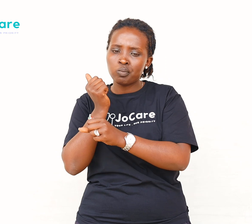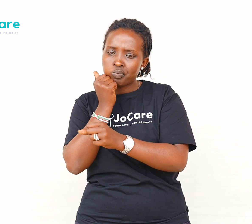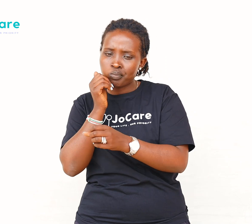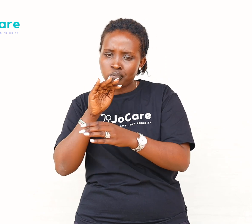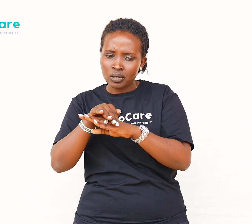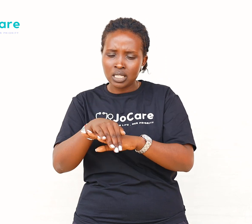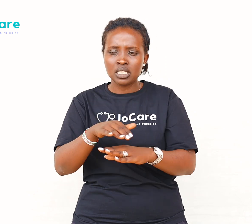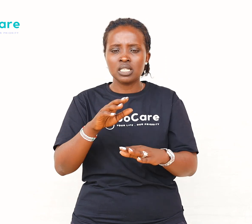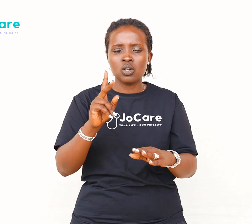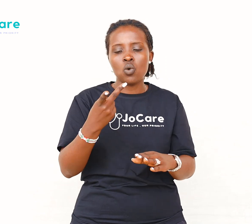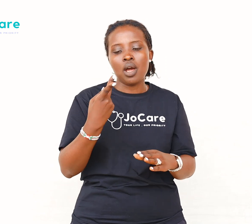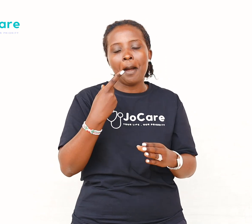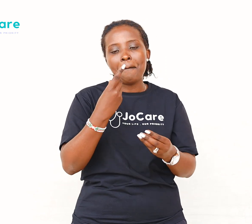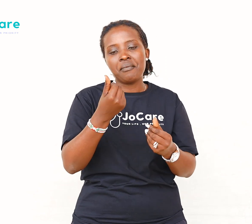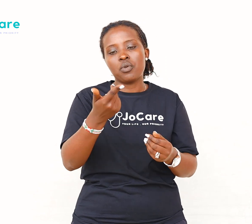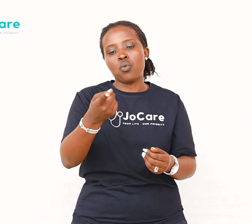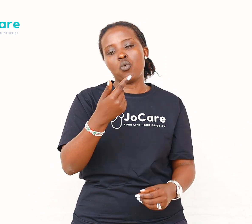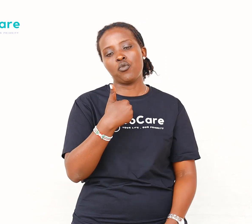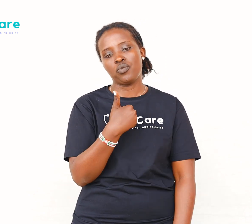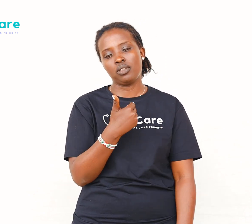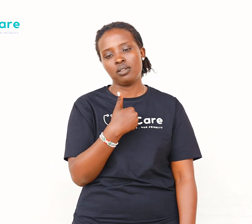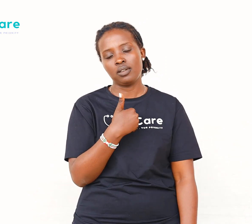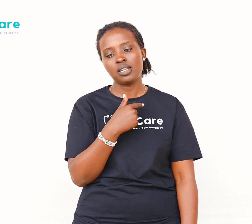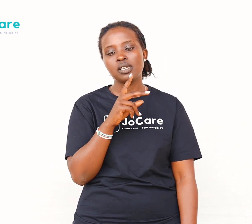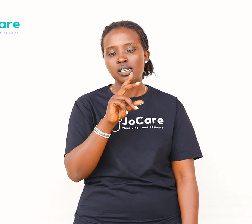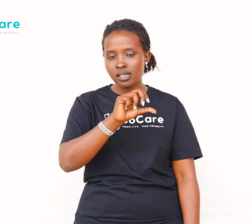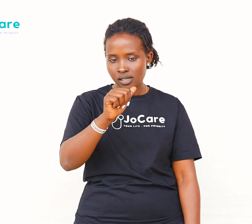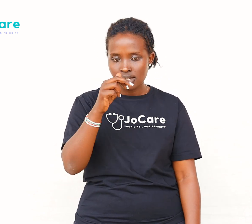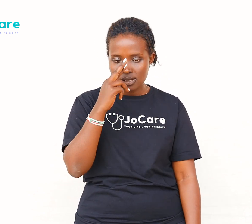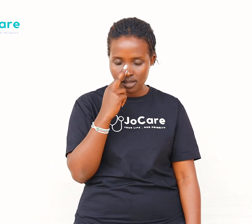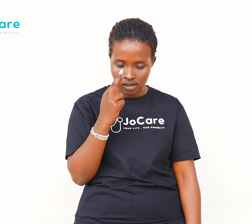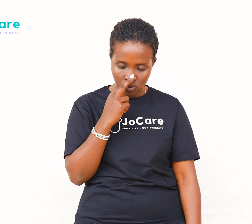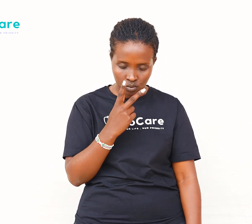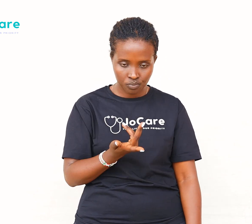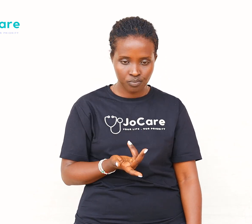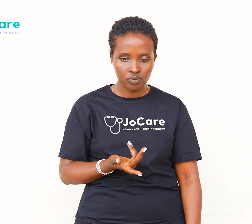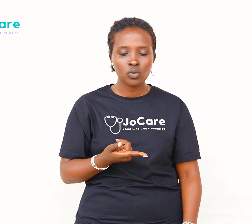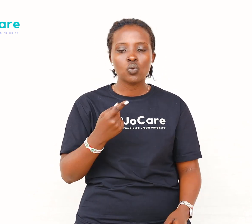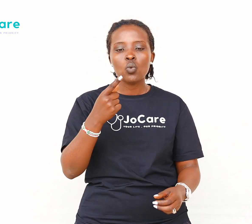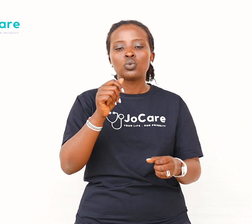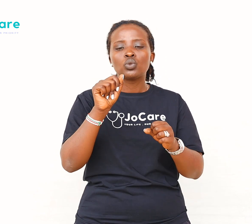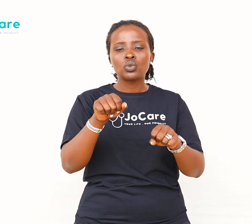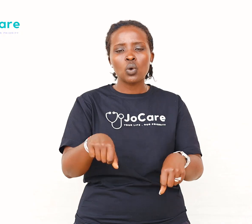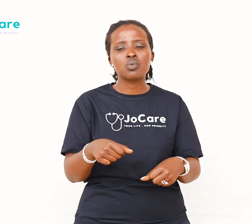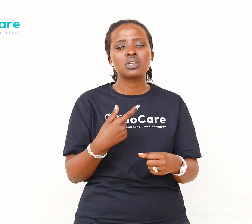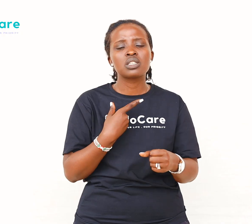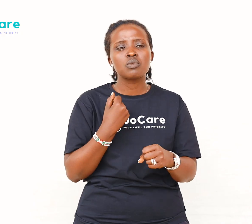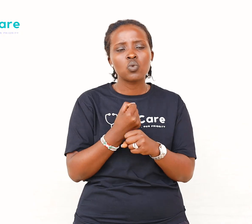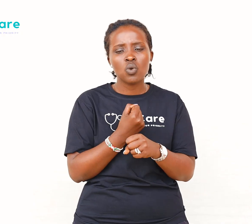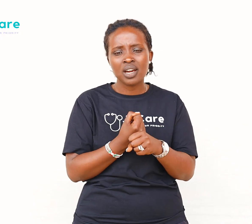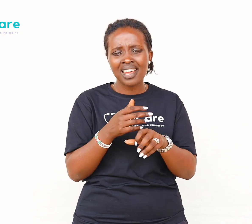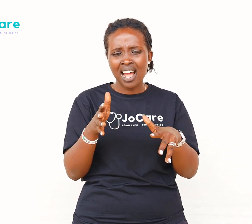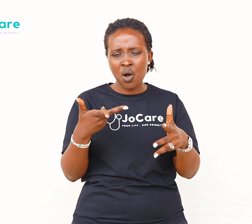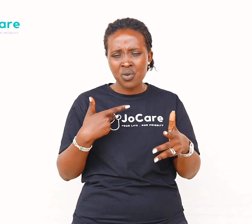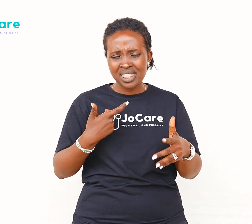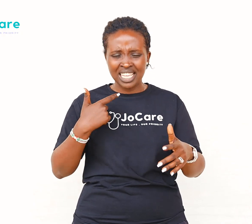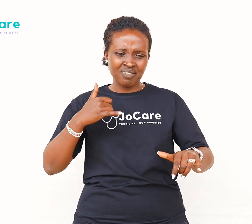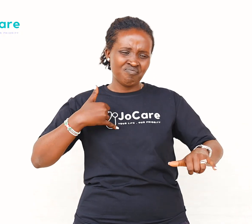se bitewe n'amafaranga ufite. Yego. Ikindi kintu, uzagendera ku buryo wumva wisanzuye kuri ubwo